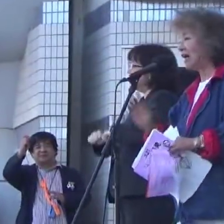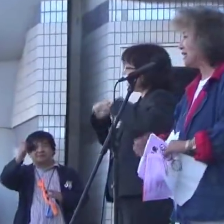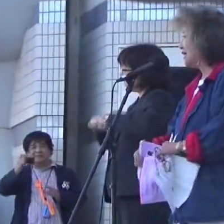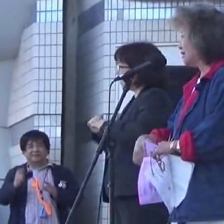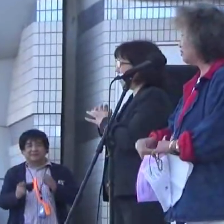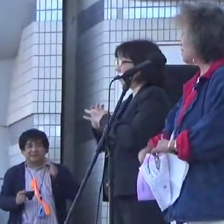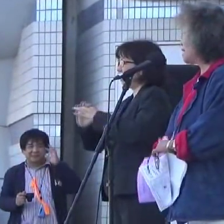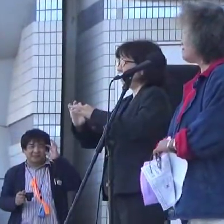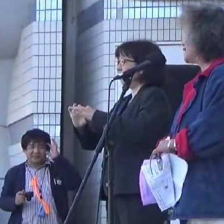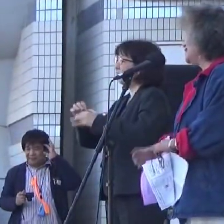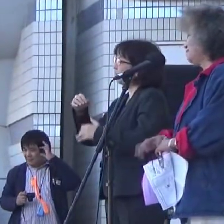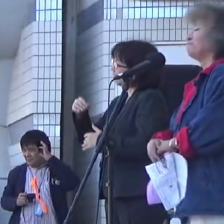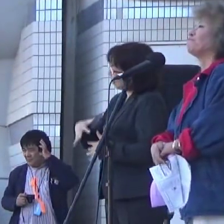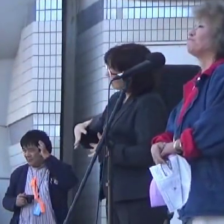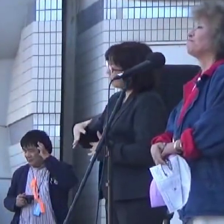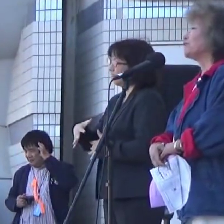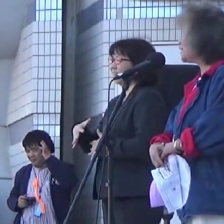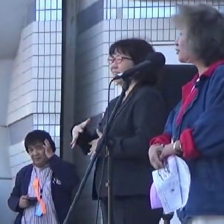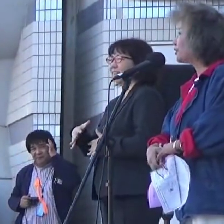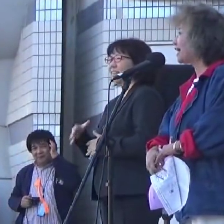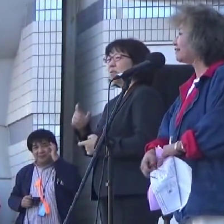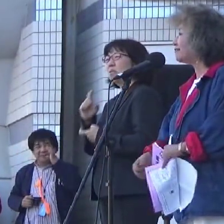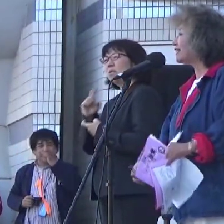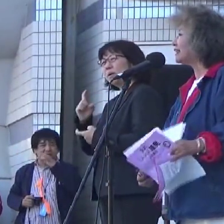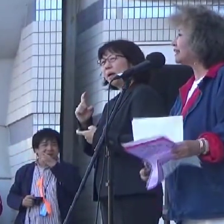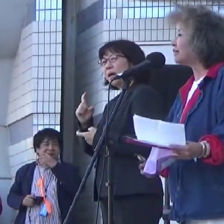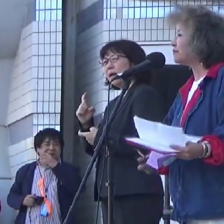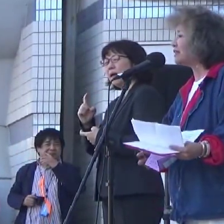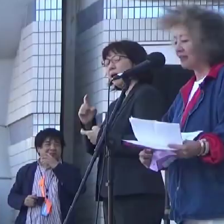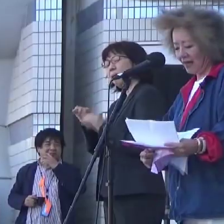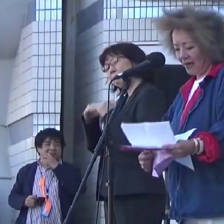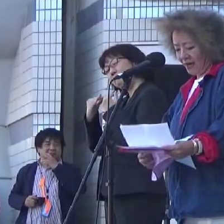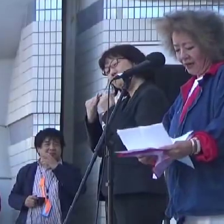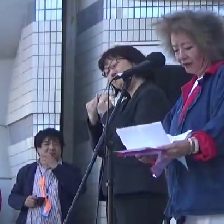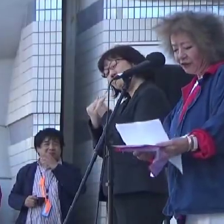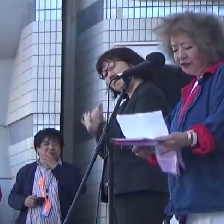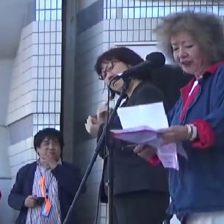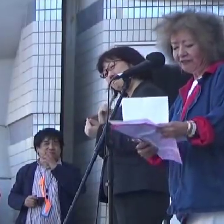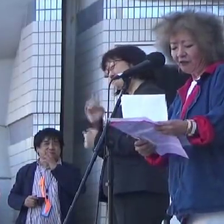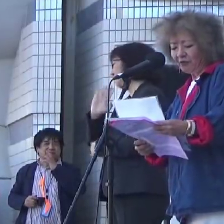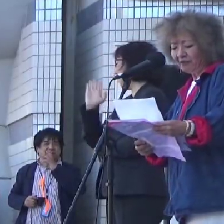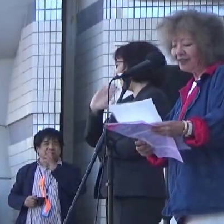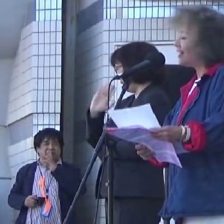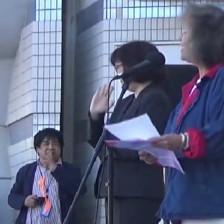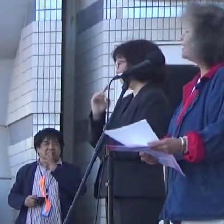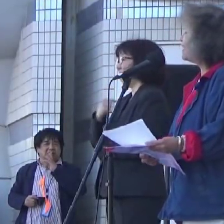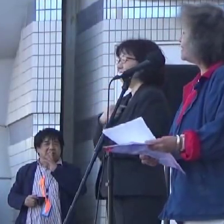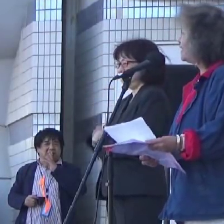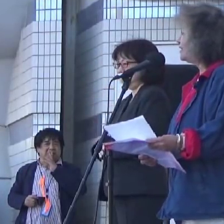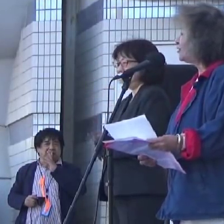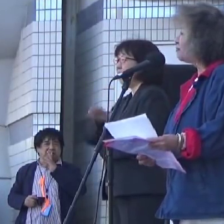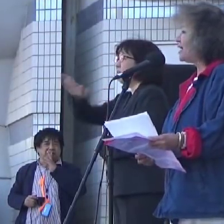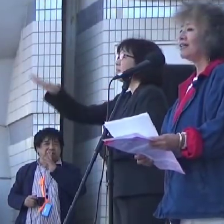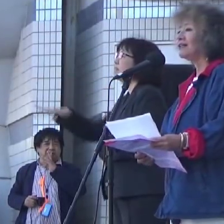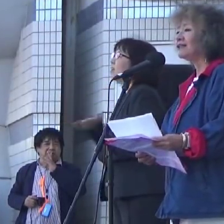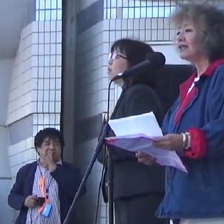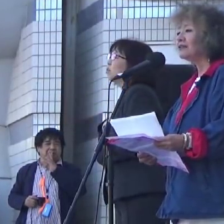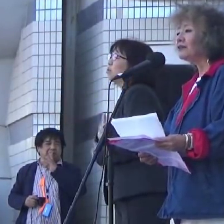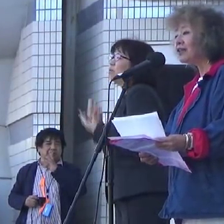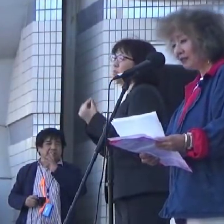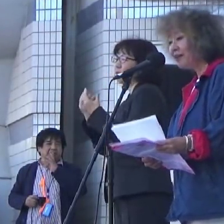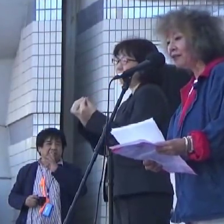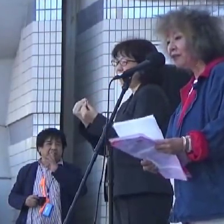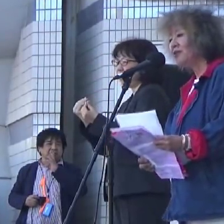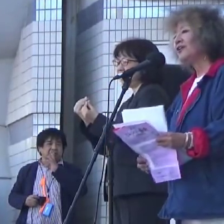ていう言葉が今日はあんまり出てこない私がいます。ご存知とは思いますが、経産省前